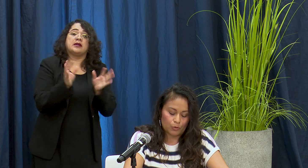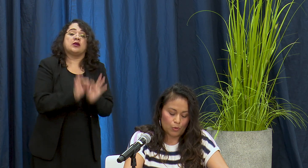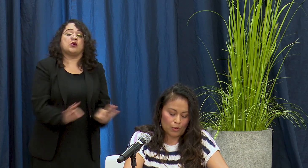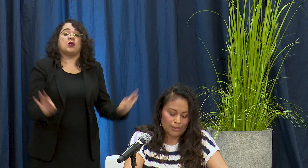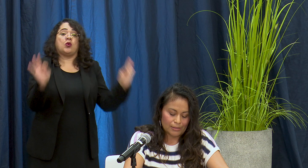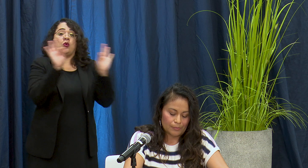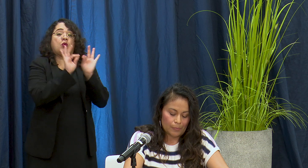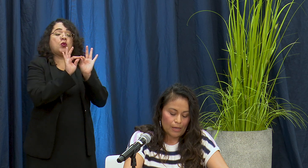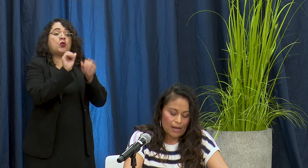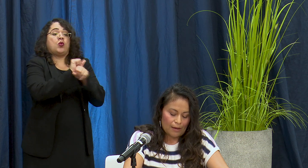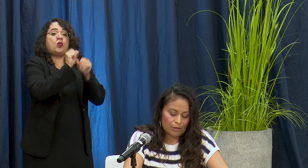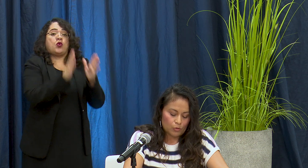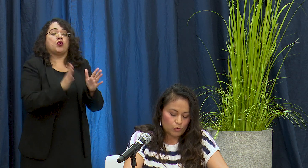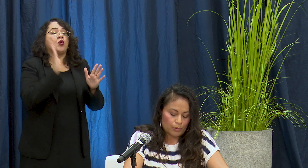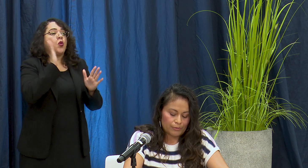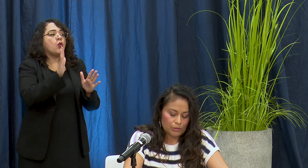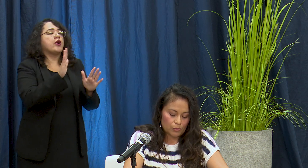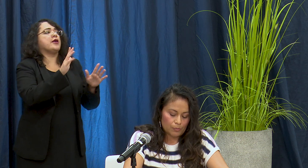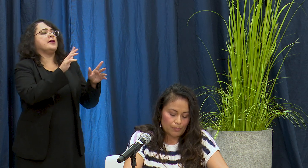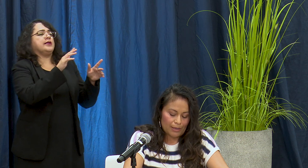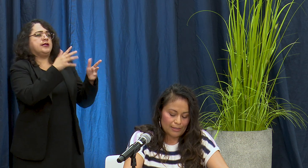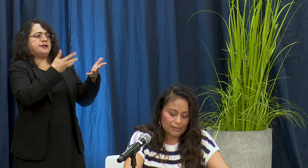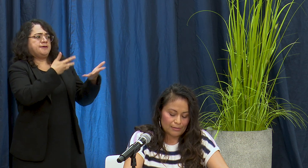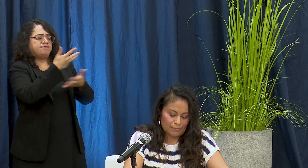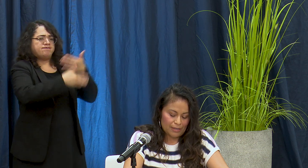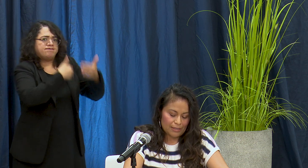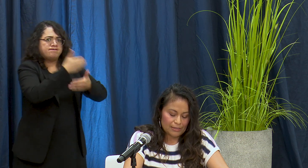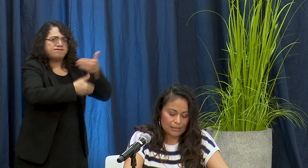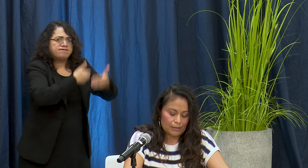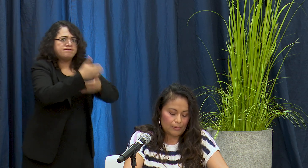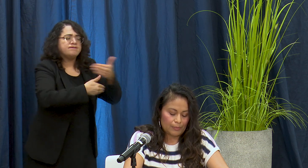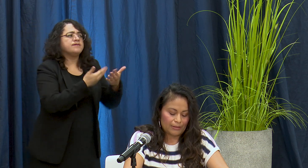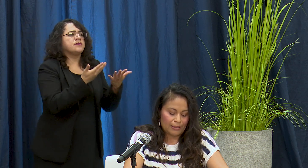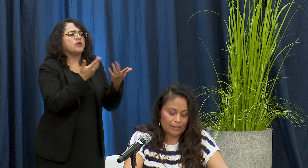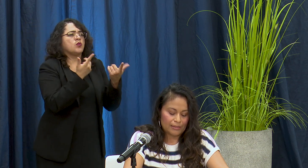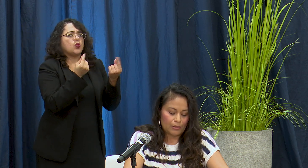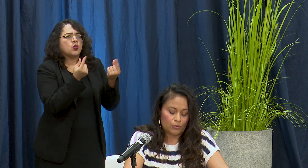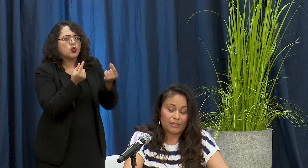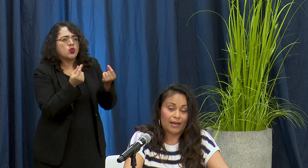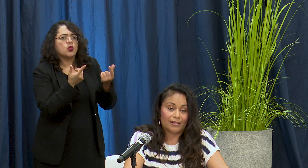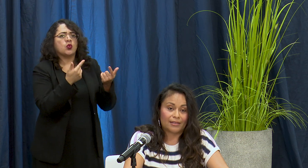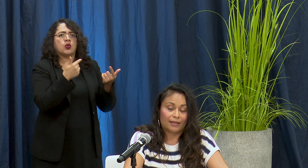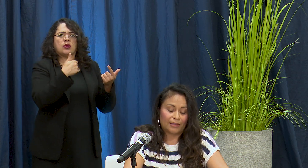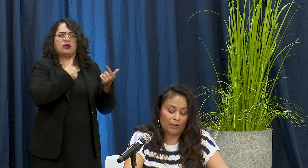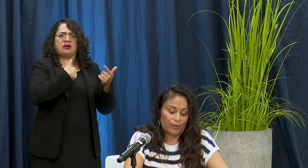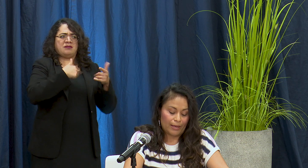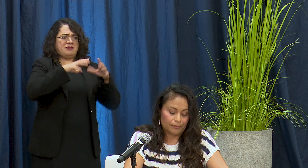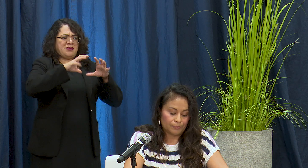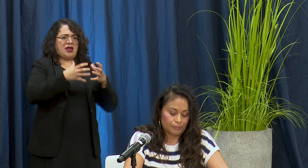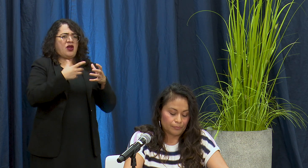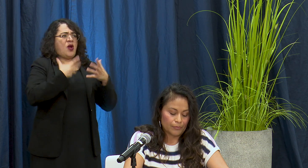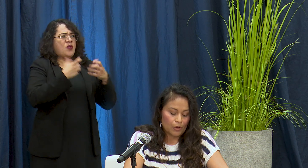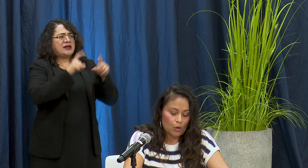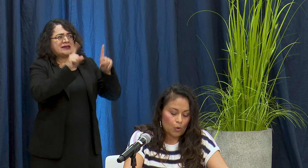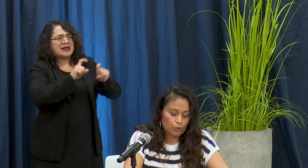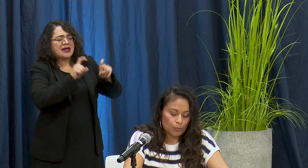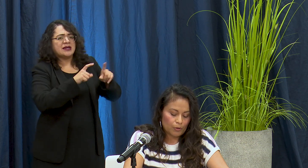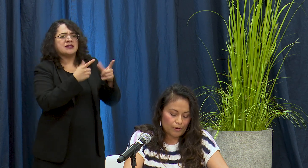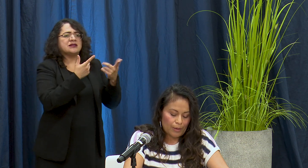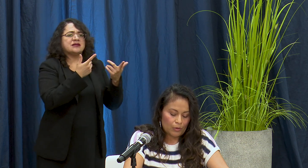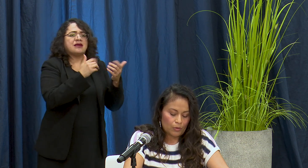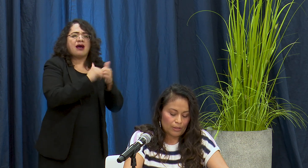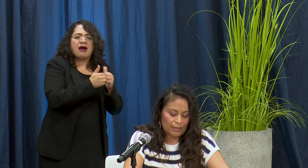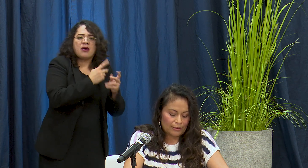diferentes protocolos. Hable con su supervisor para ver si pertenece usted a esta categoría.